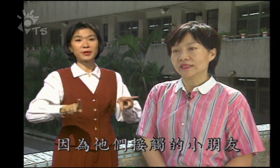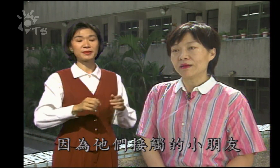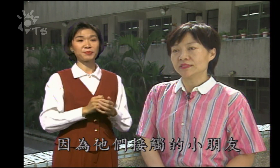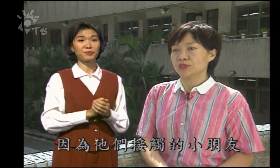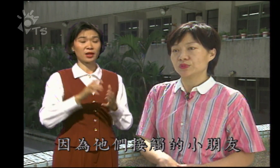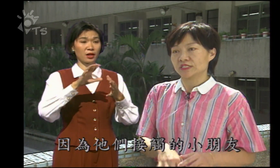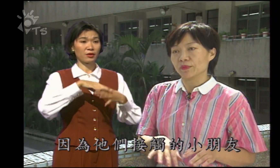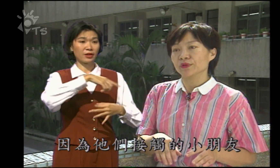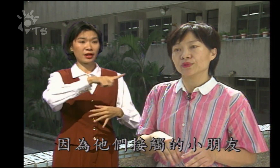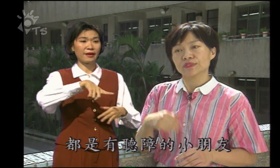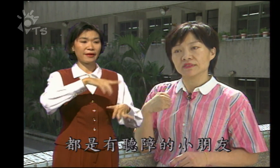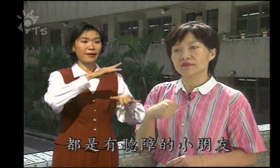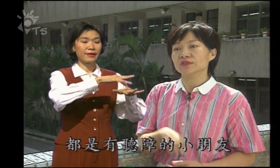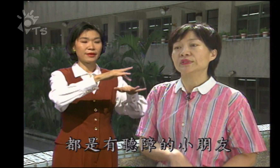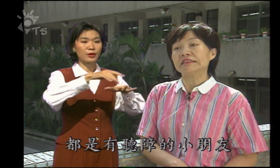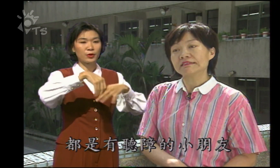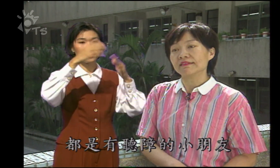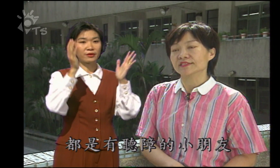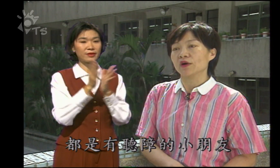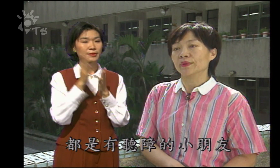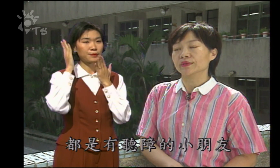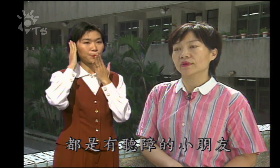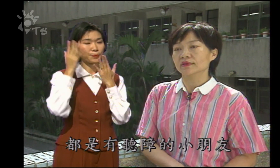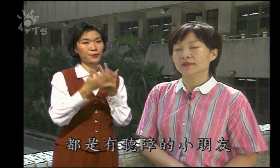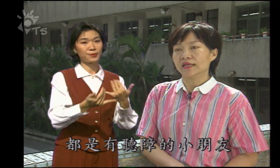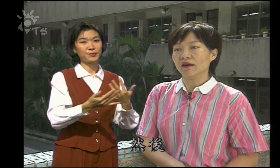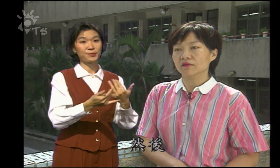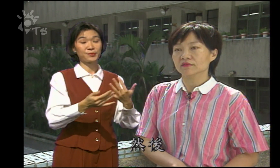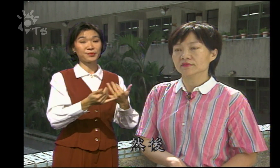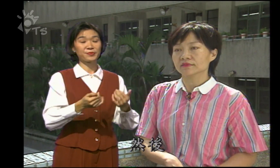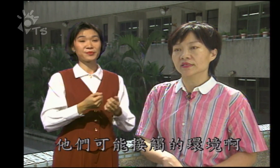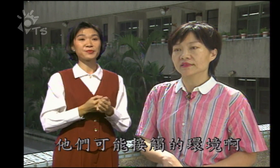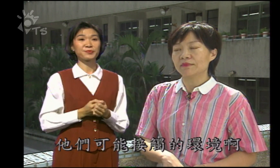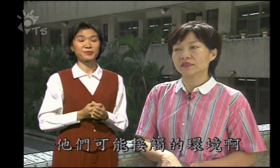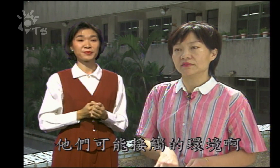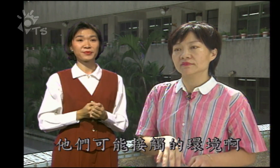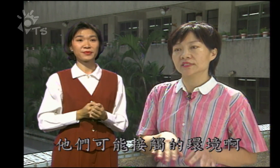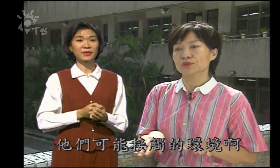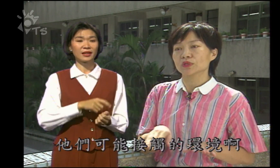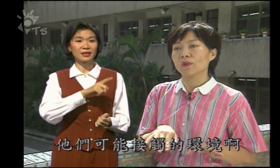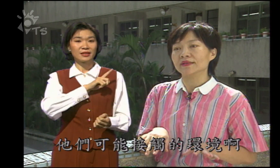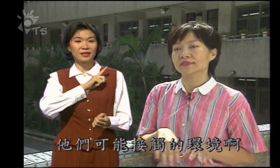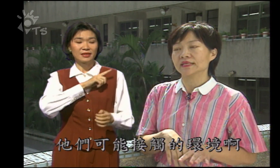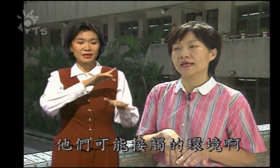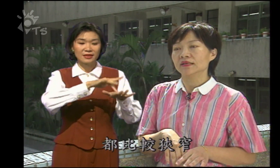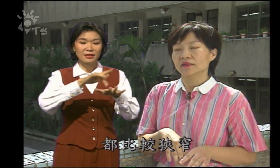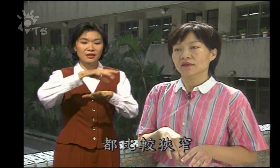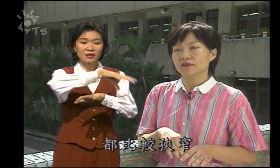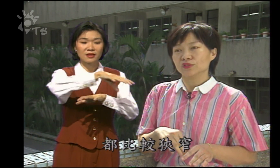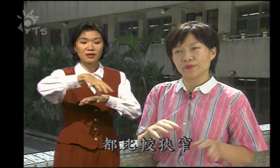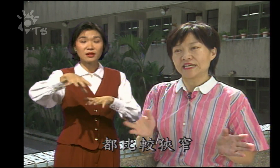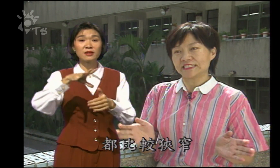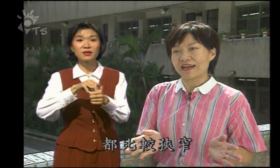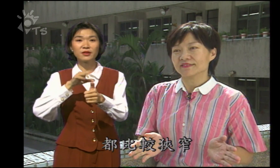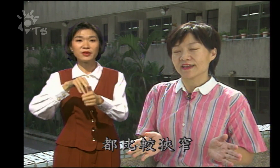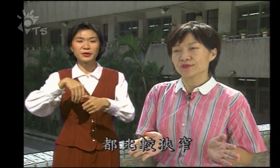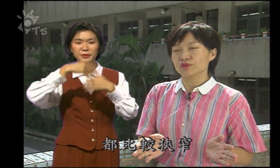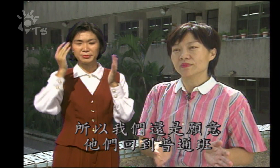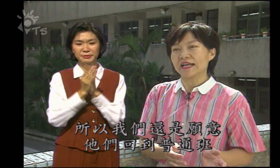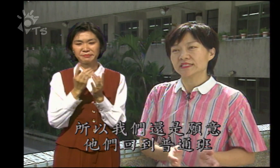们接触的小朋友都是有听障的小朋友，然后他们可能接触的环境啊，都比他狭窄，所以我们还是